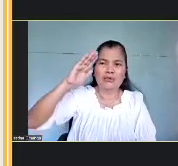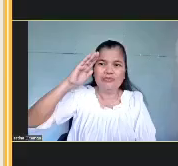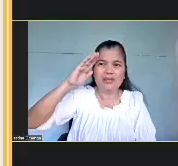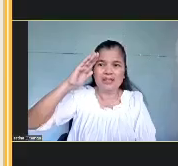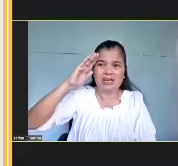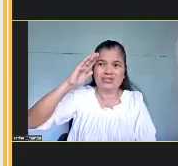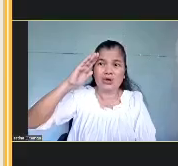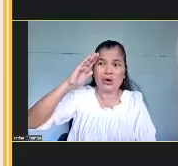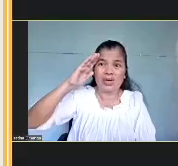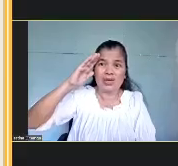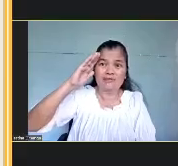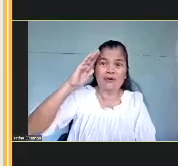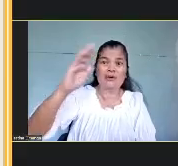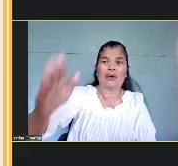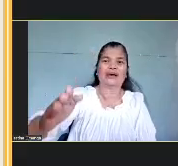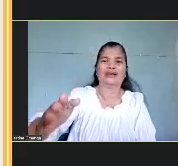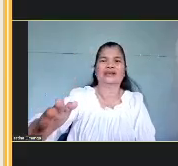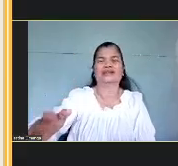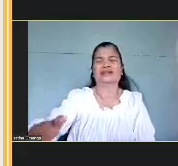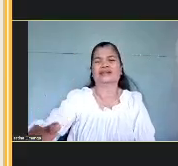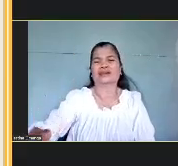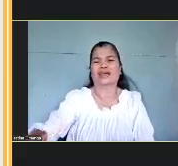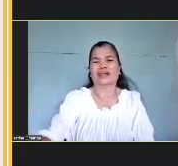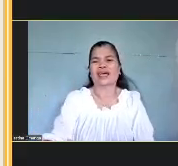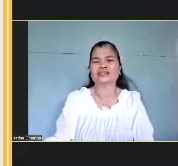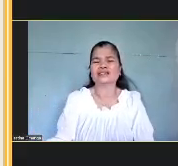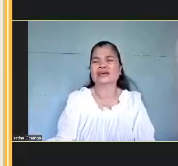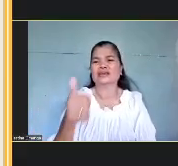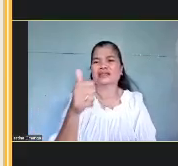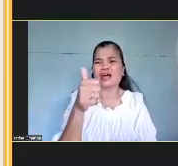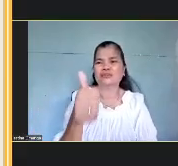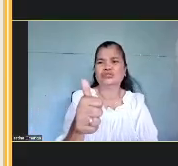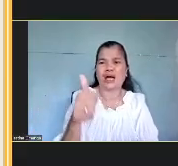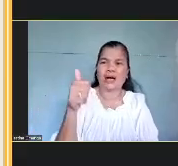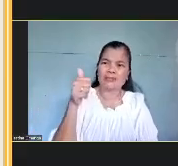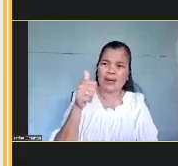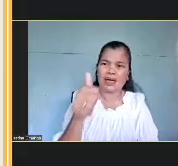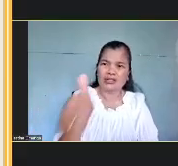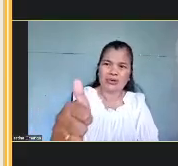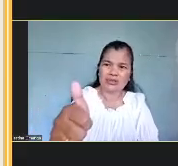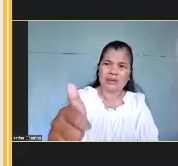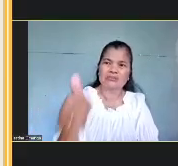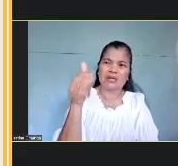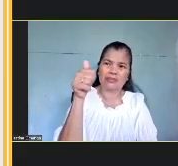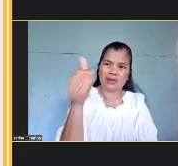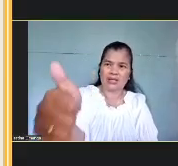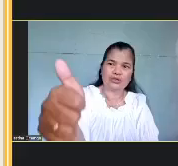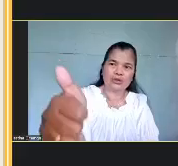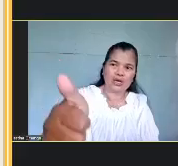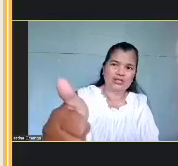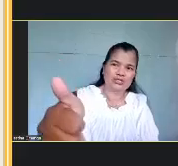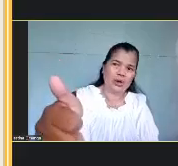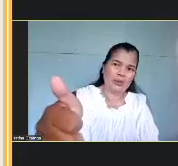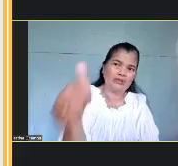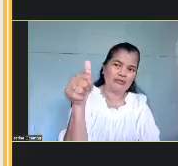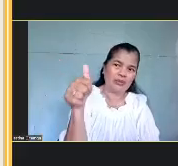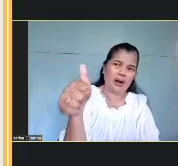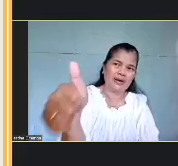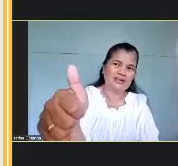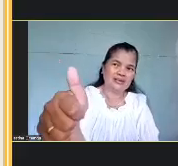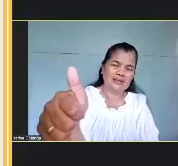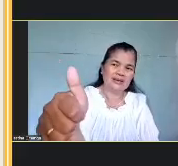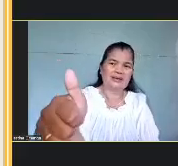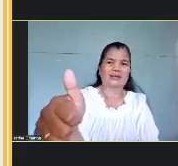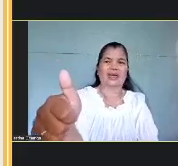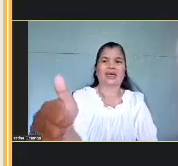and the movement is going forward. Okay, next, thumbs up. Ito yung thumbs up. It's going